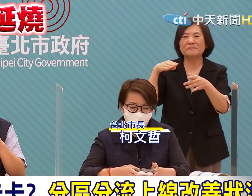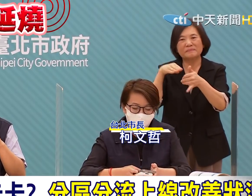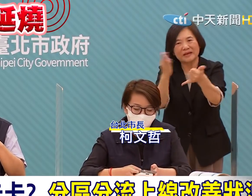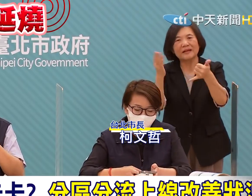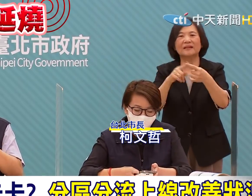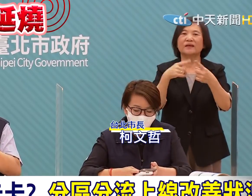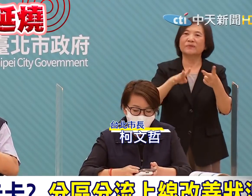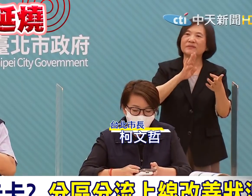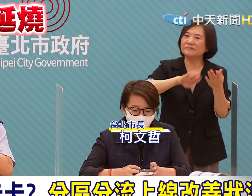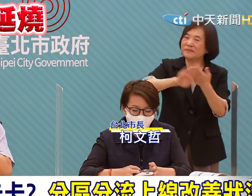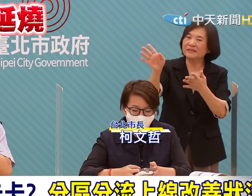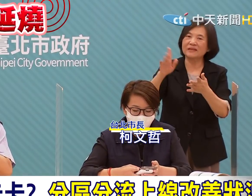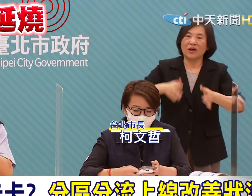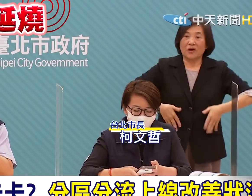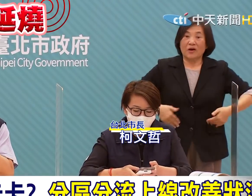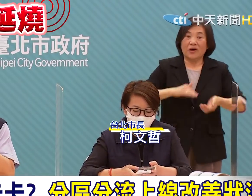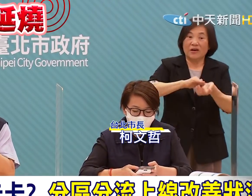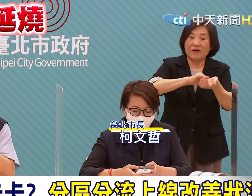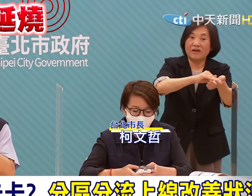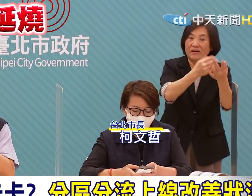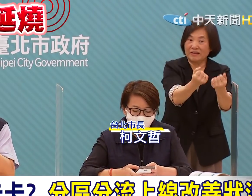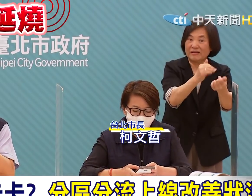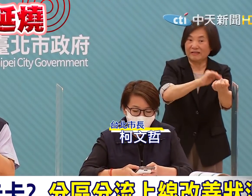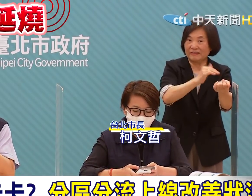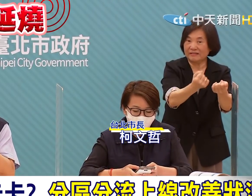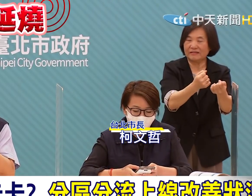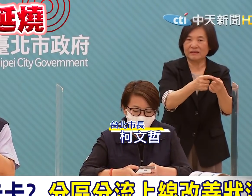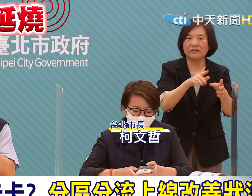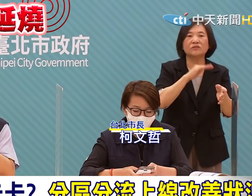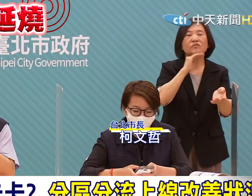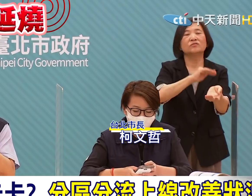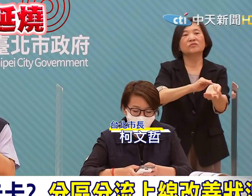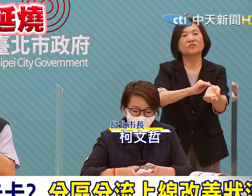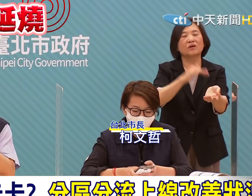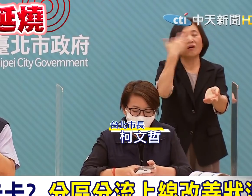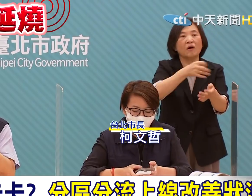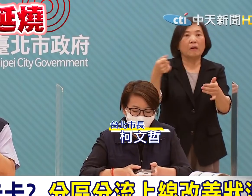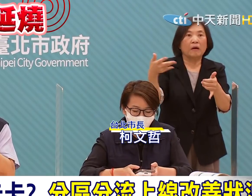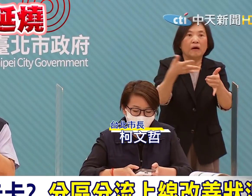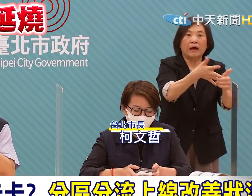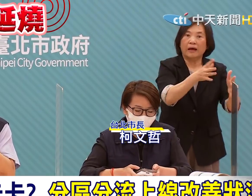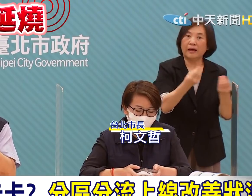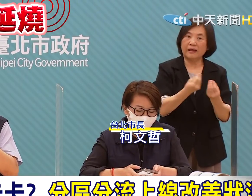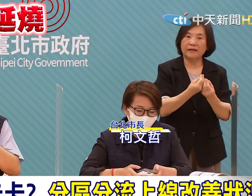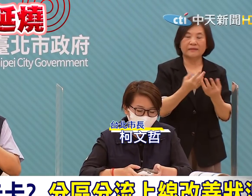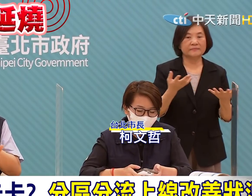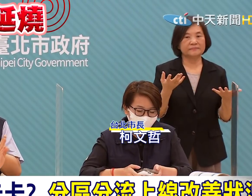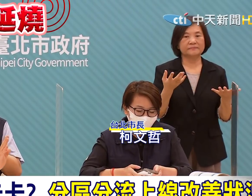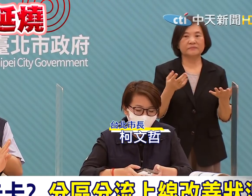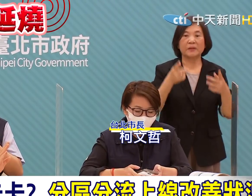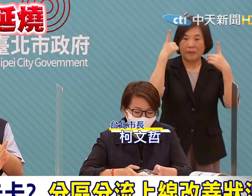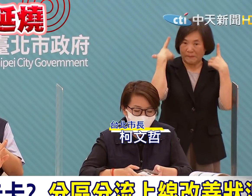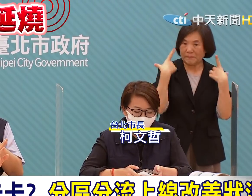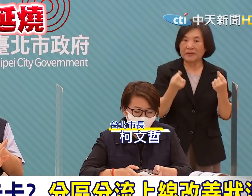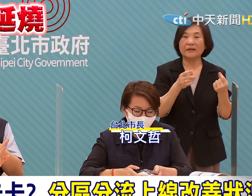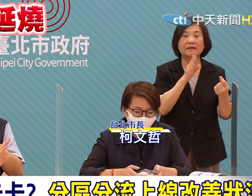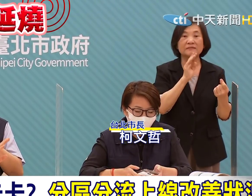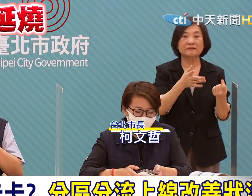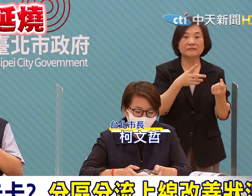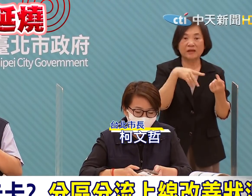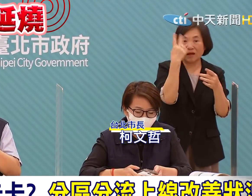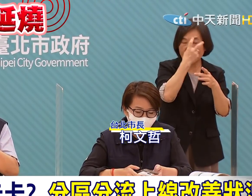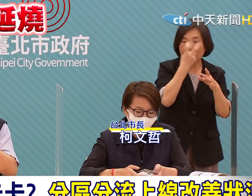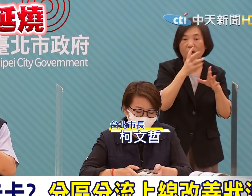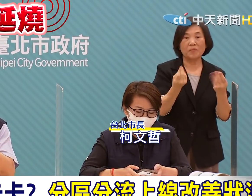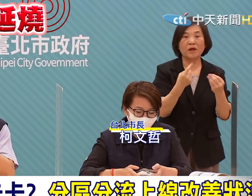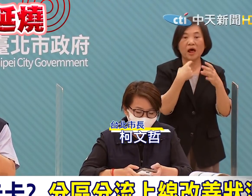孔其他原因住院。那住院当中才出现肺炎才被发现，那这也没办法，因为他本来就没有做普筛，而